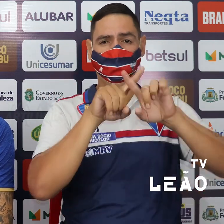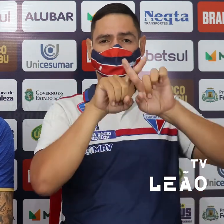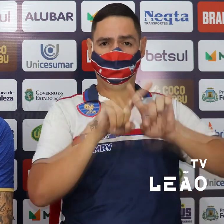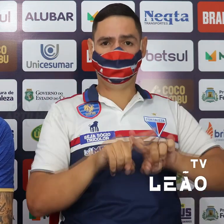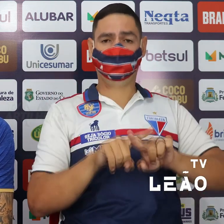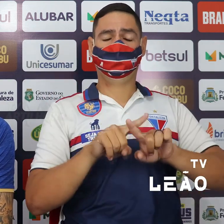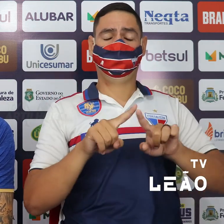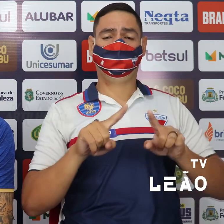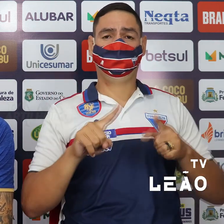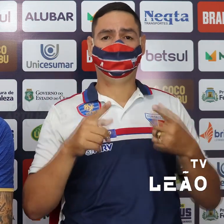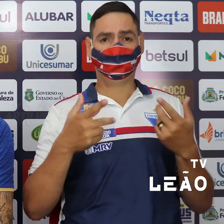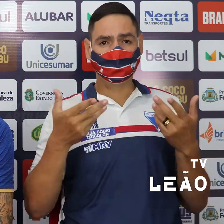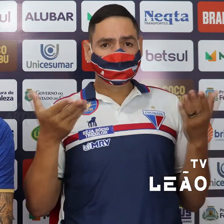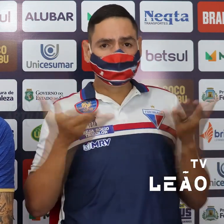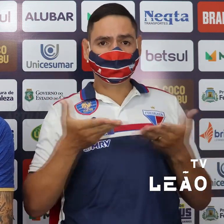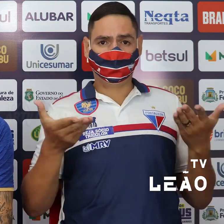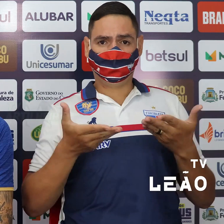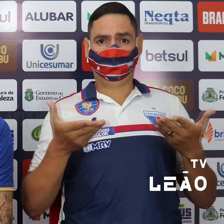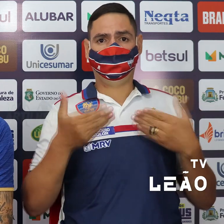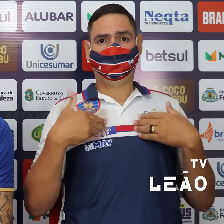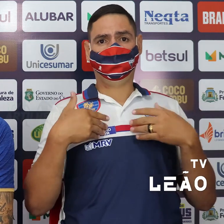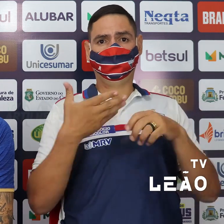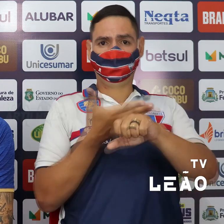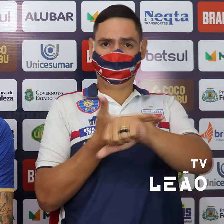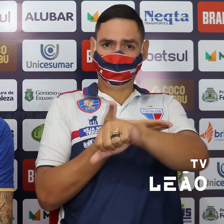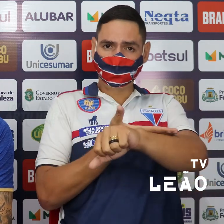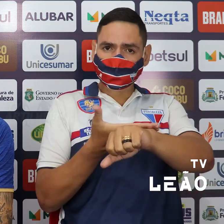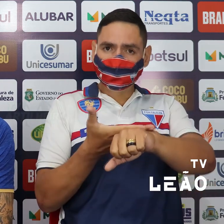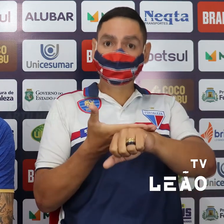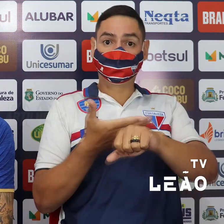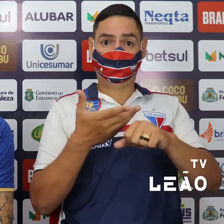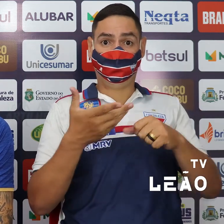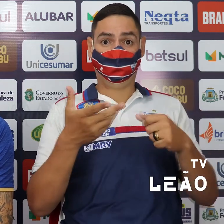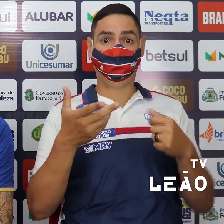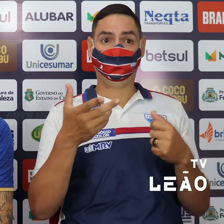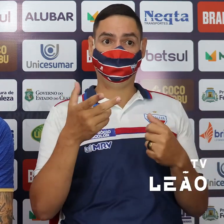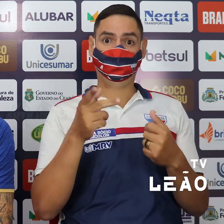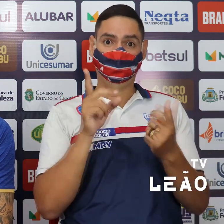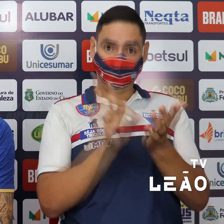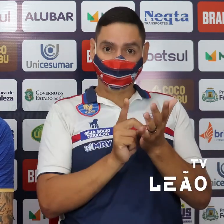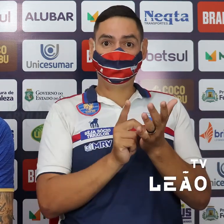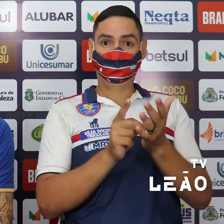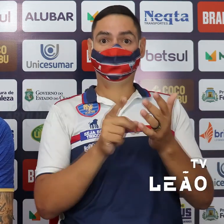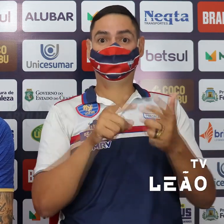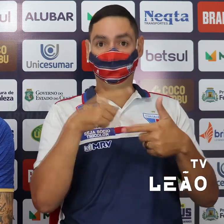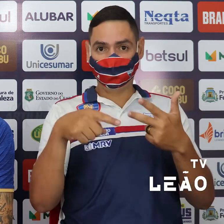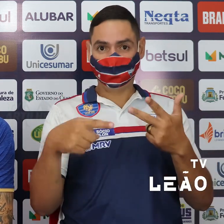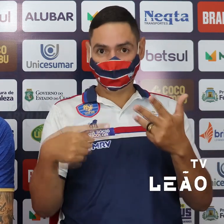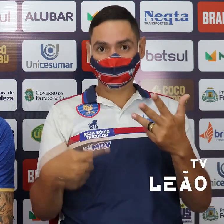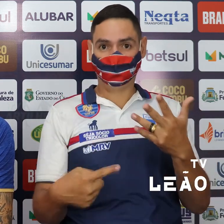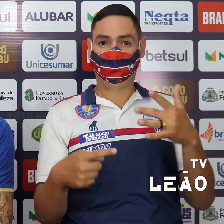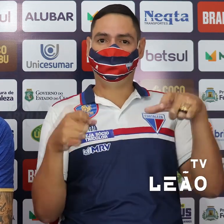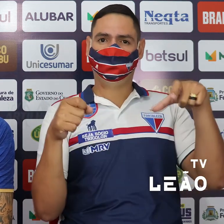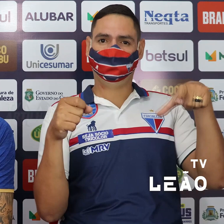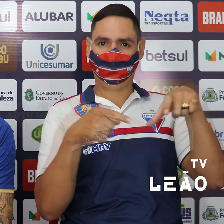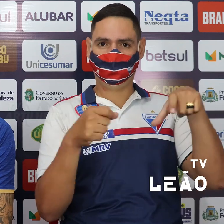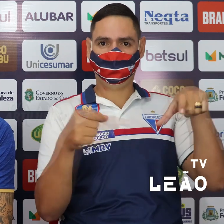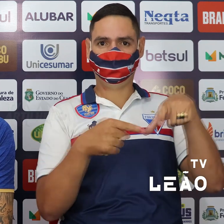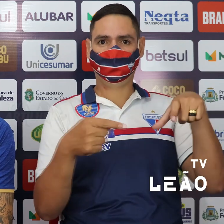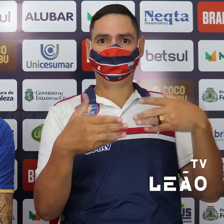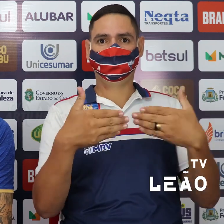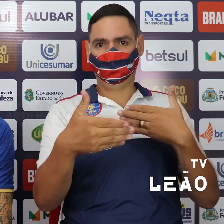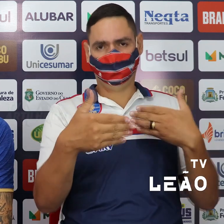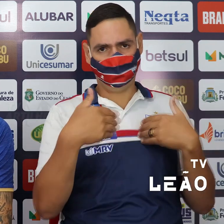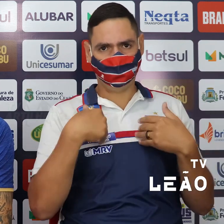a gente tem que se acostumar a balançar as redes, se Deus quiser, fazendo no próximo